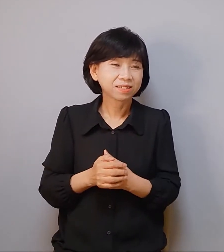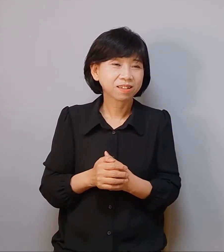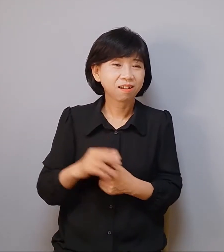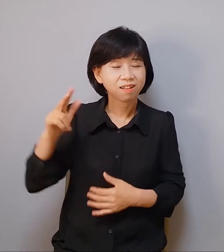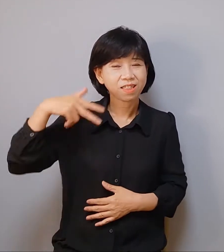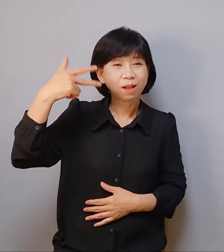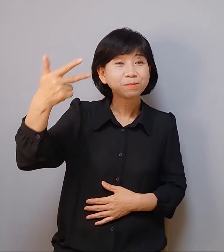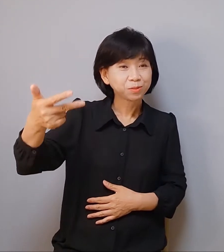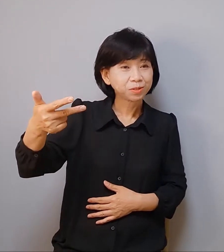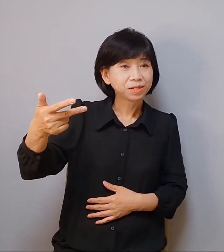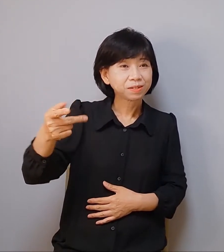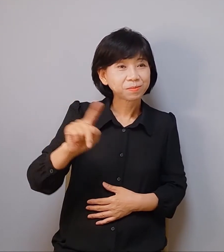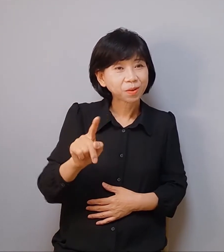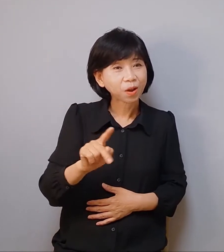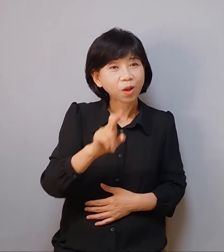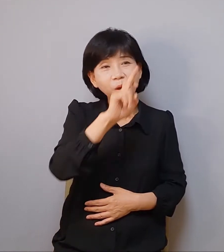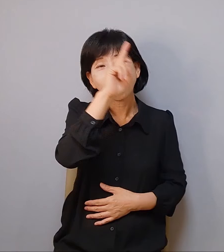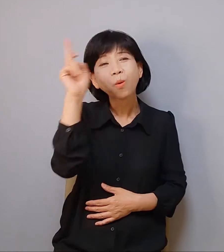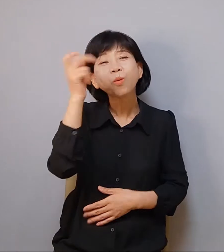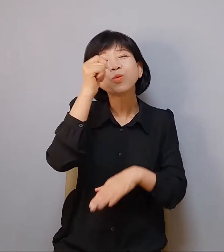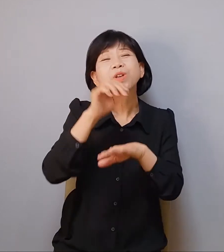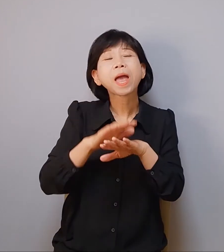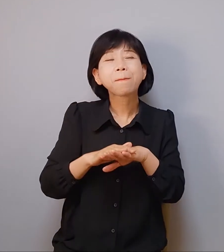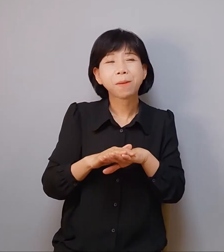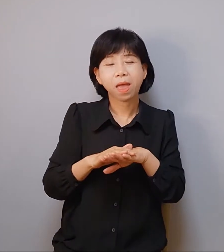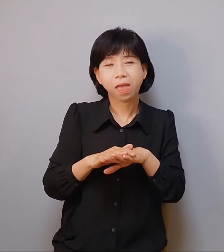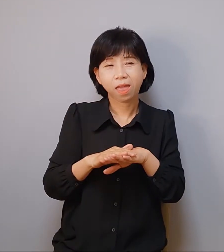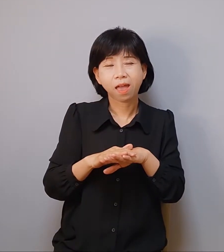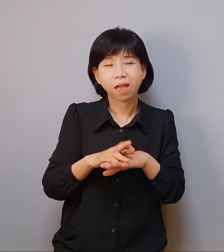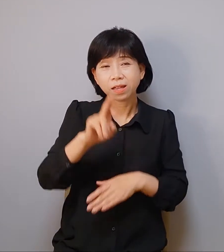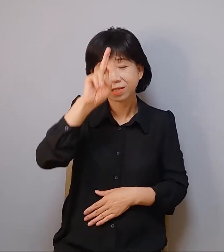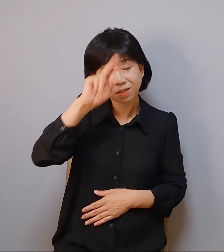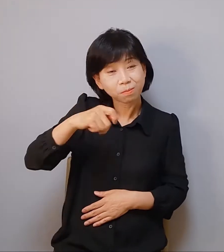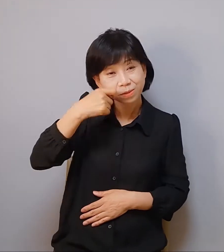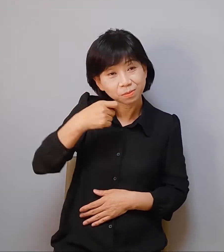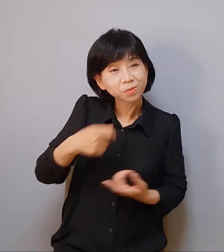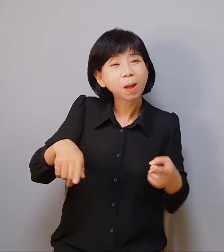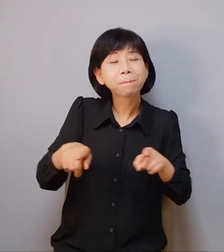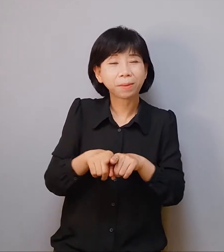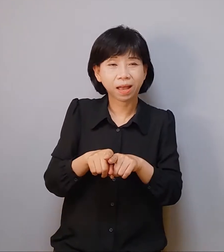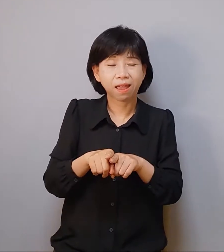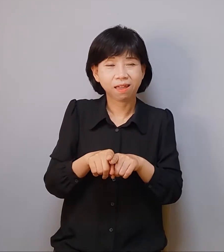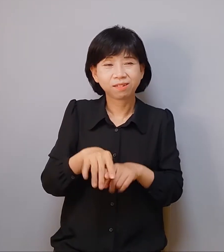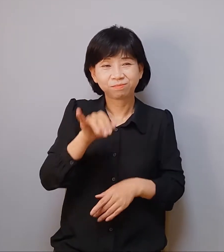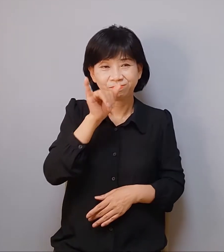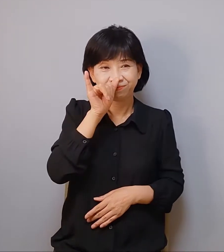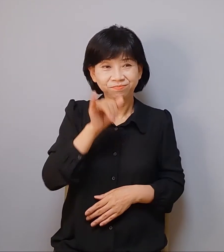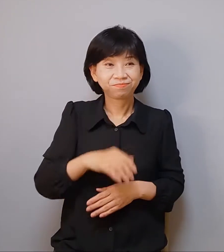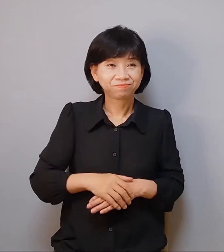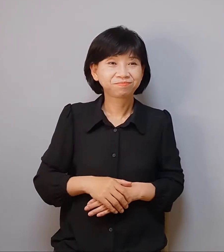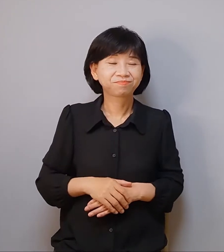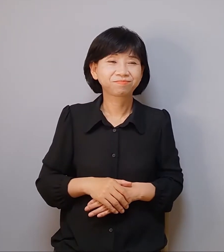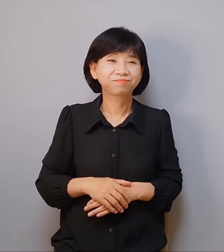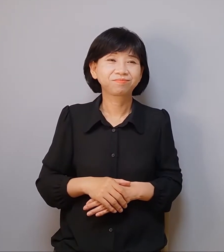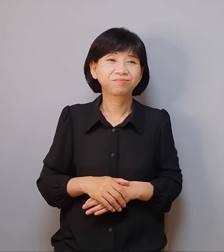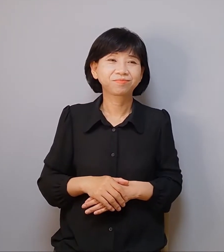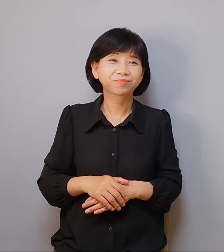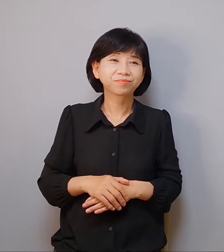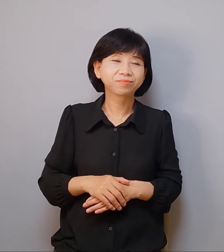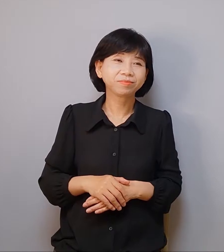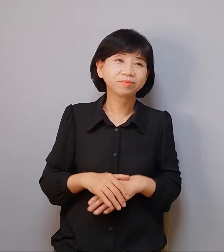하지 않습니까? 그래서 건강한 사랑방으로 다시 한번 전환점을 이루기 위해서 또